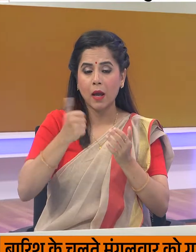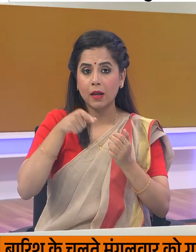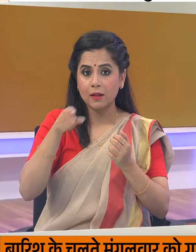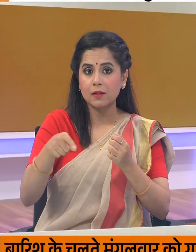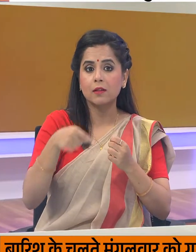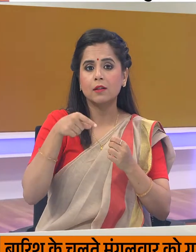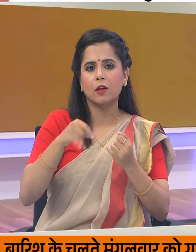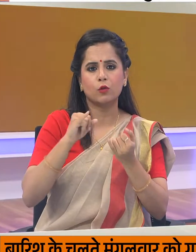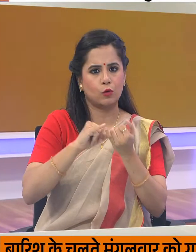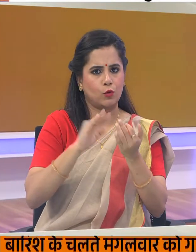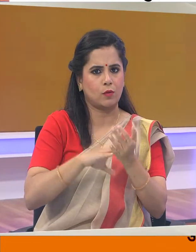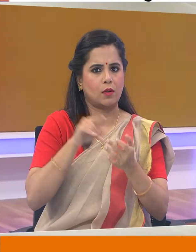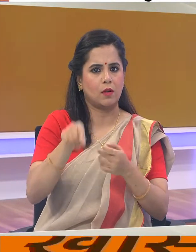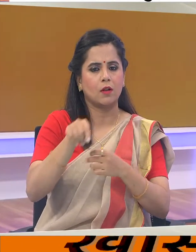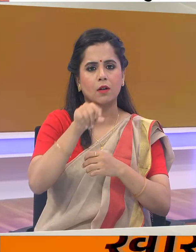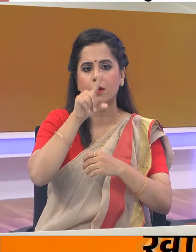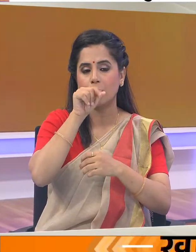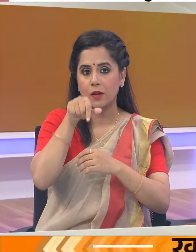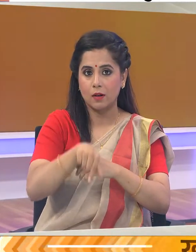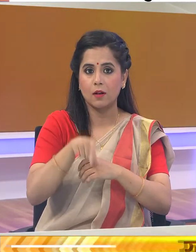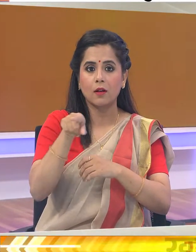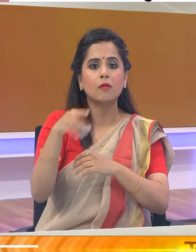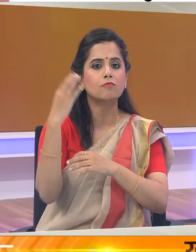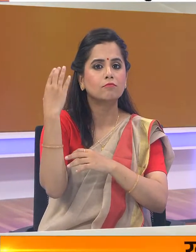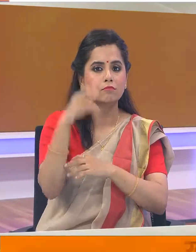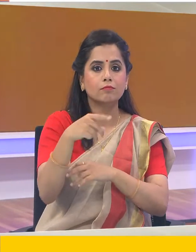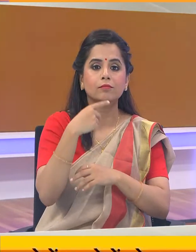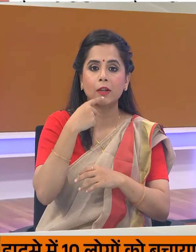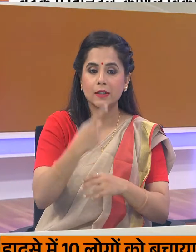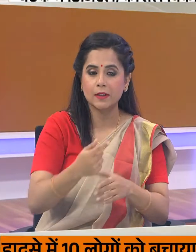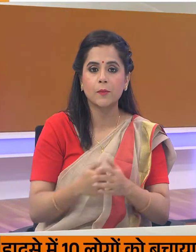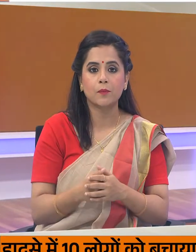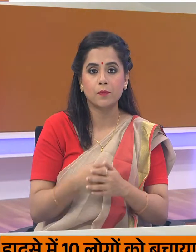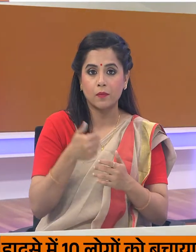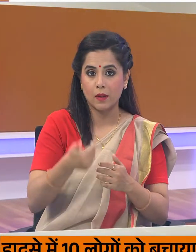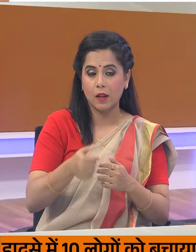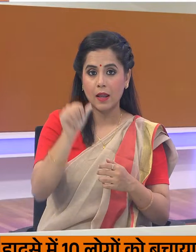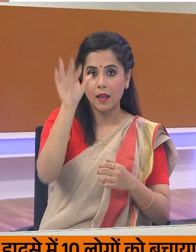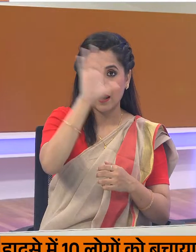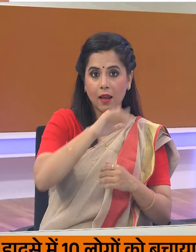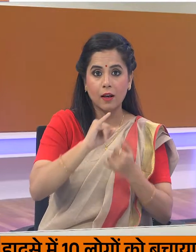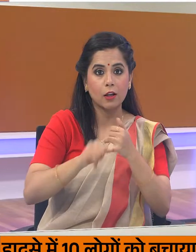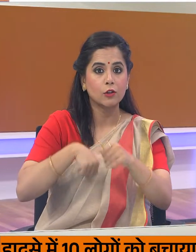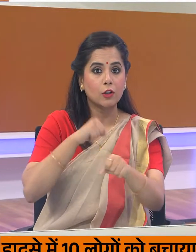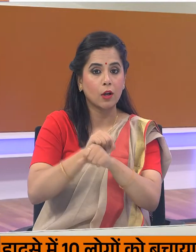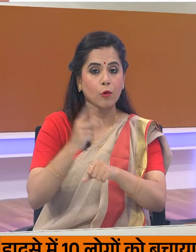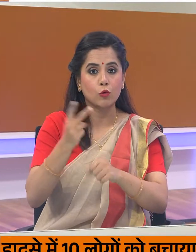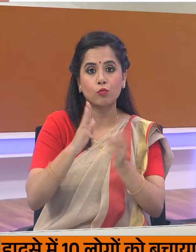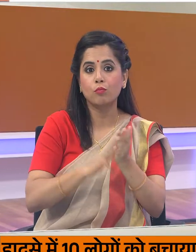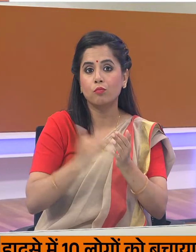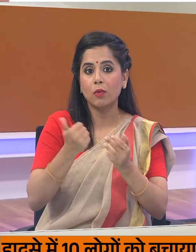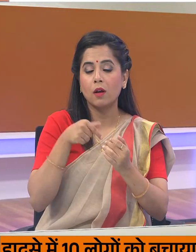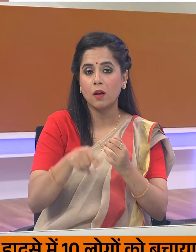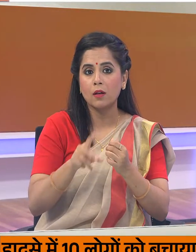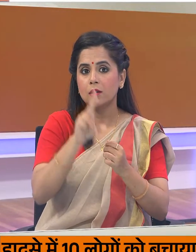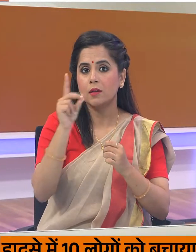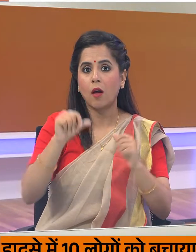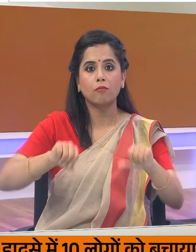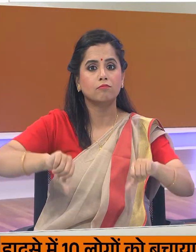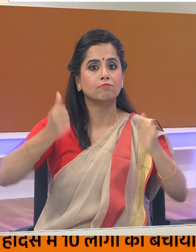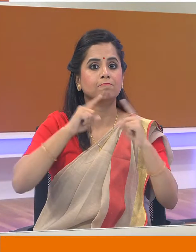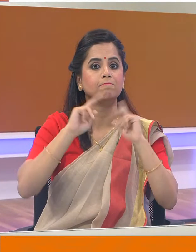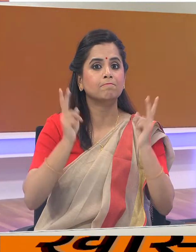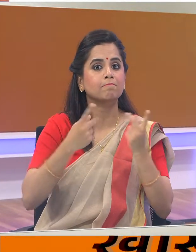ने अपने सोशल मीडिया प्लेटफॉर्म एक्स पर लिखा, आज भारत सिंगापुर मंत्री स्तरीय दूसरी सफल बैठक